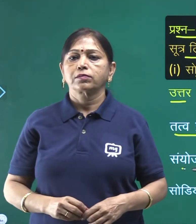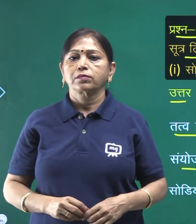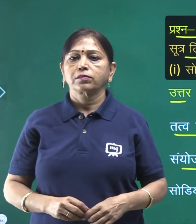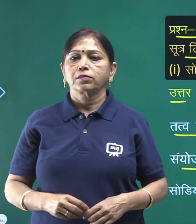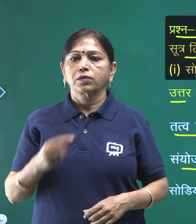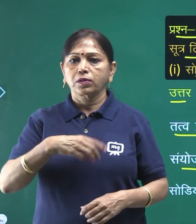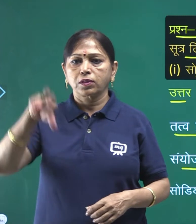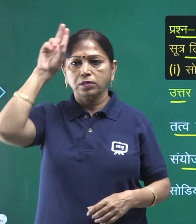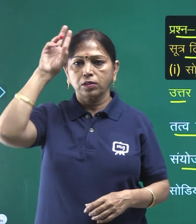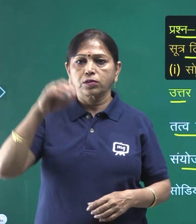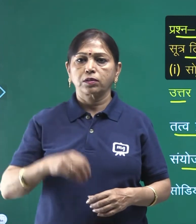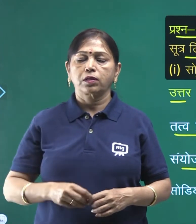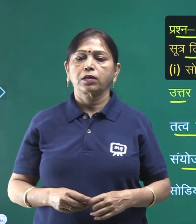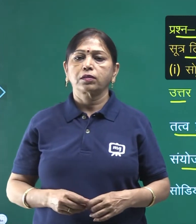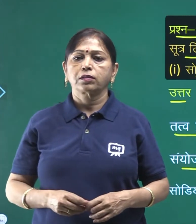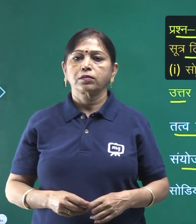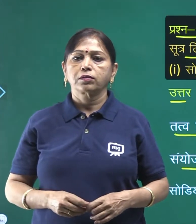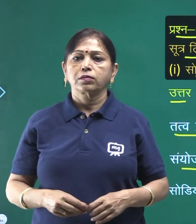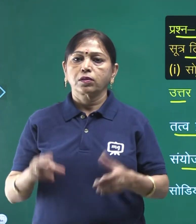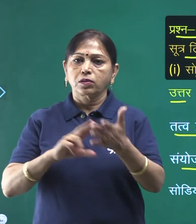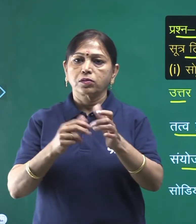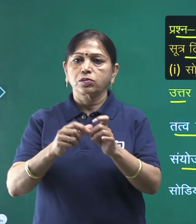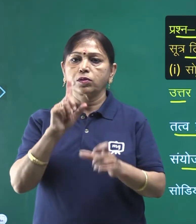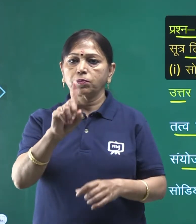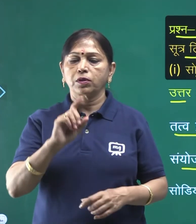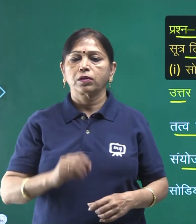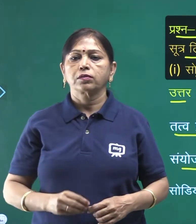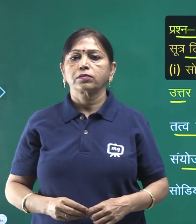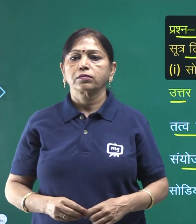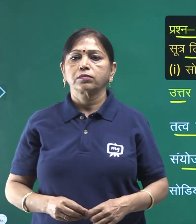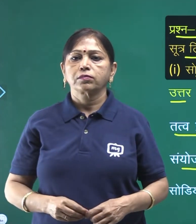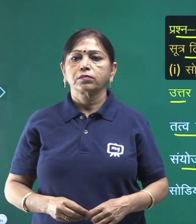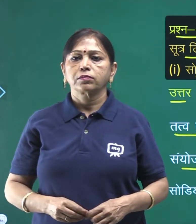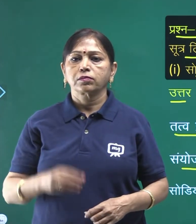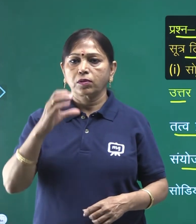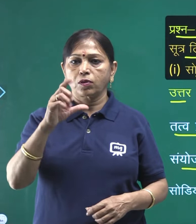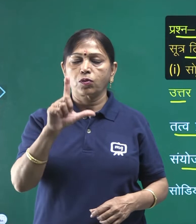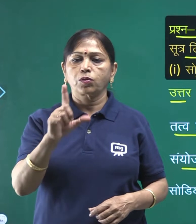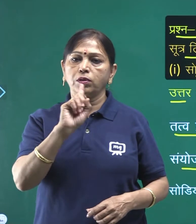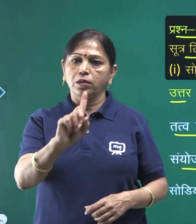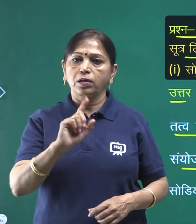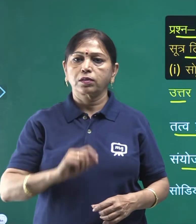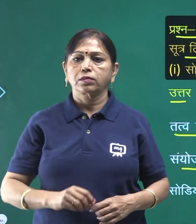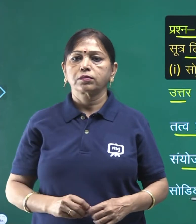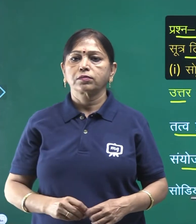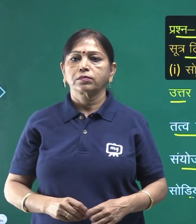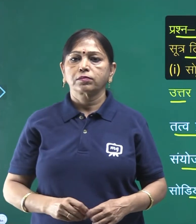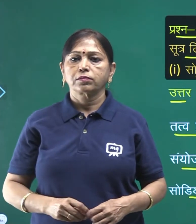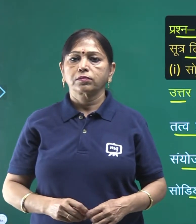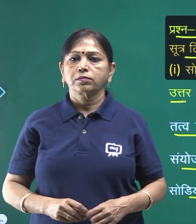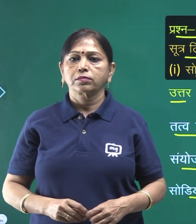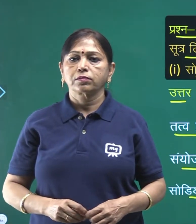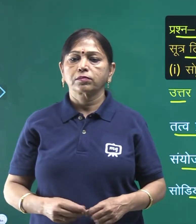इनकी संयोजकता सोडियम की 1, क्लोरीन की 1।